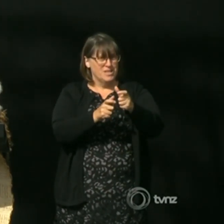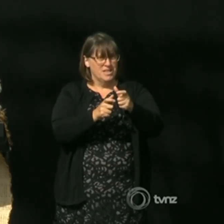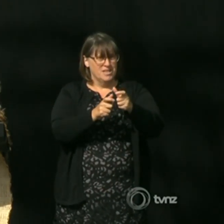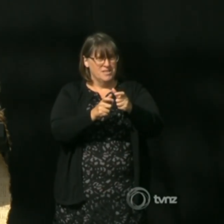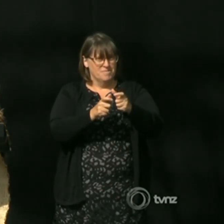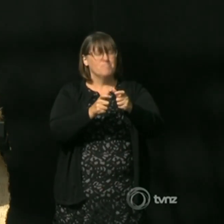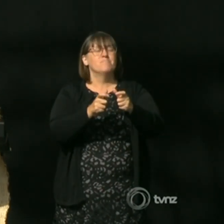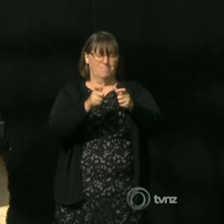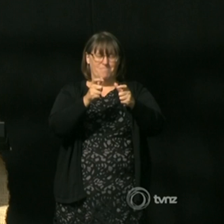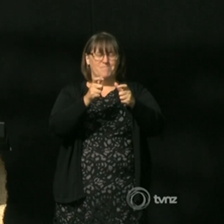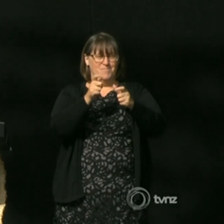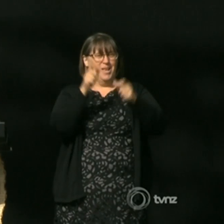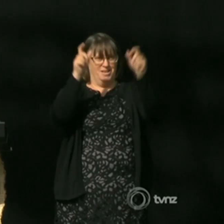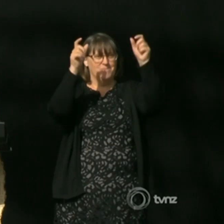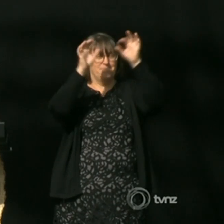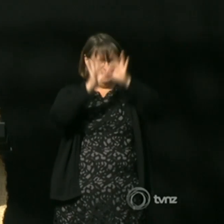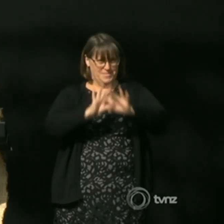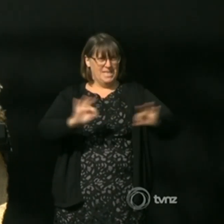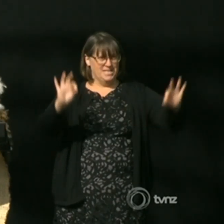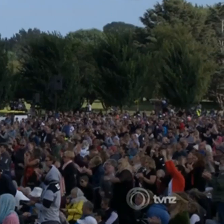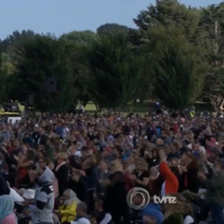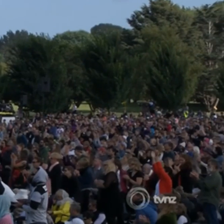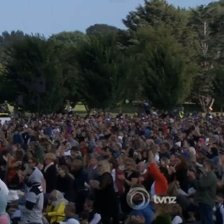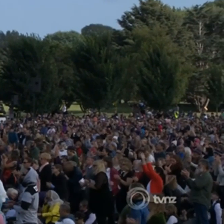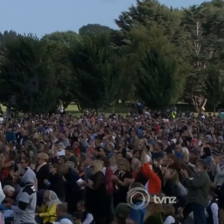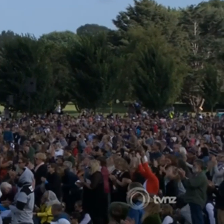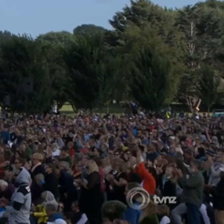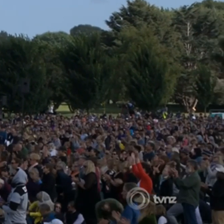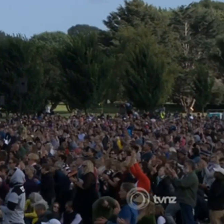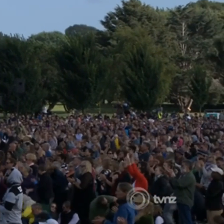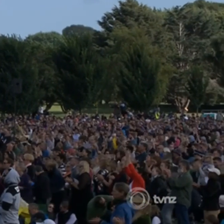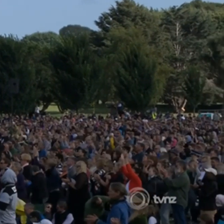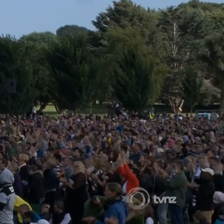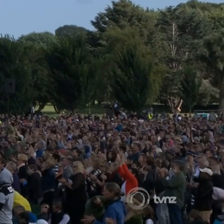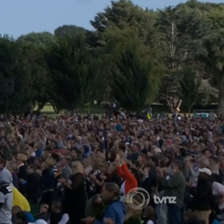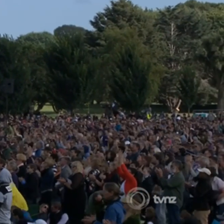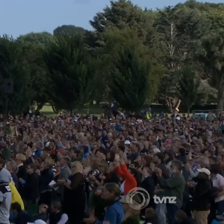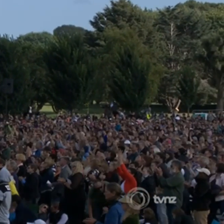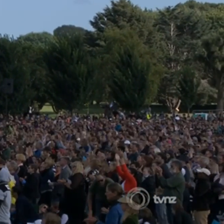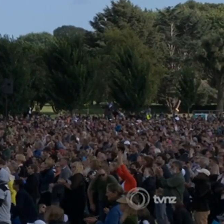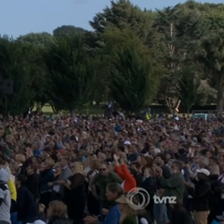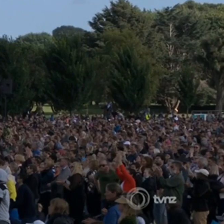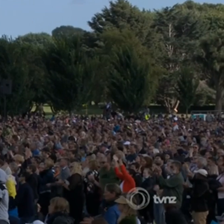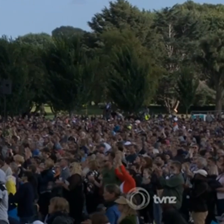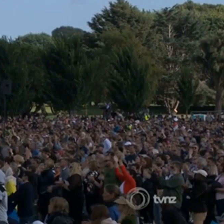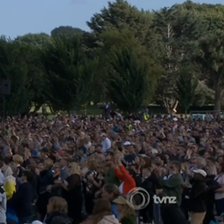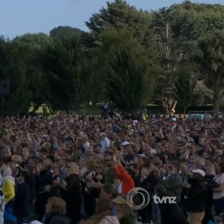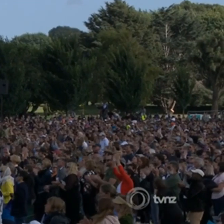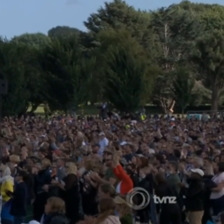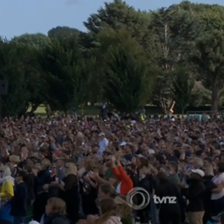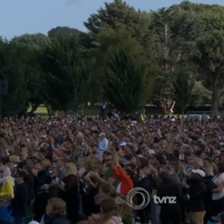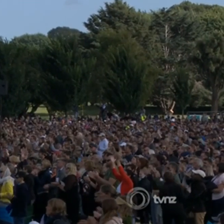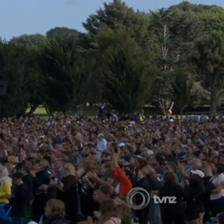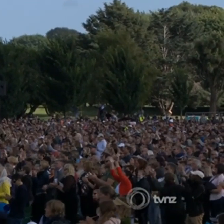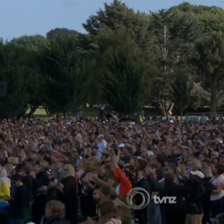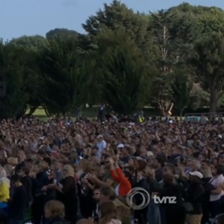Assalam alaikum. Peace be upon you. Un servicio religioso que se embocó en la diversidad. La primera ministra Jacinda